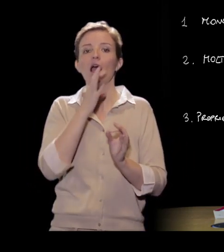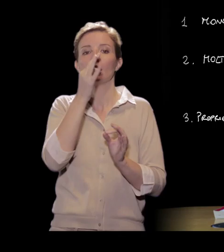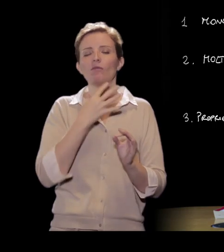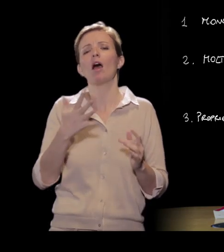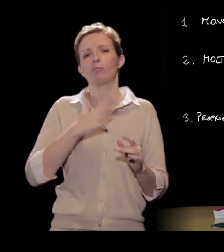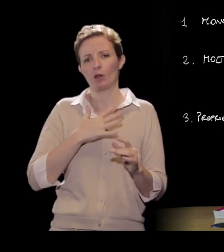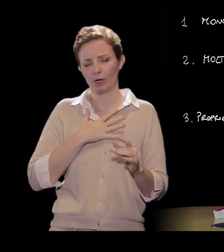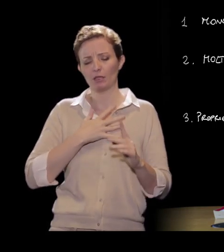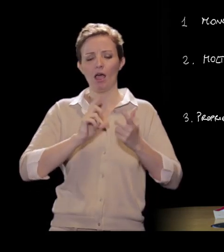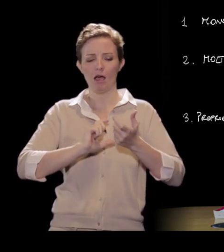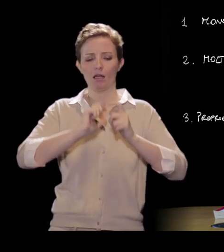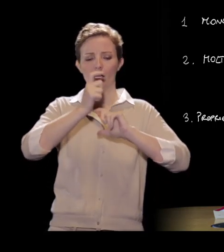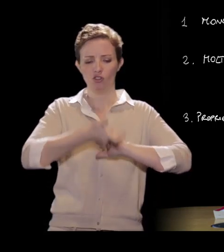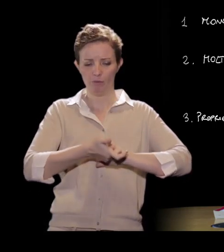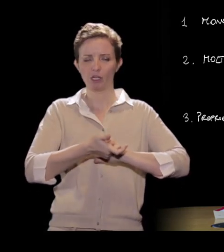reciproci